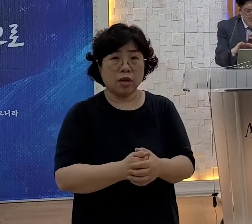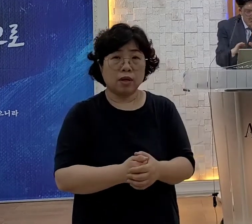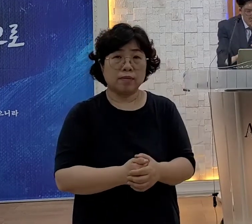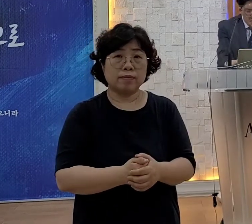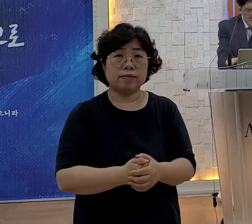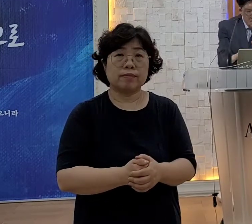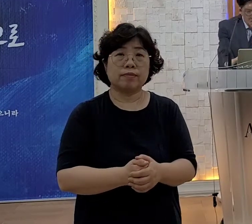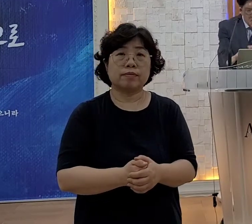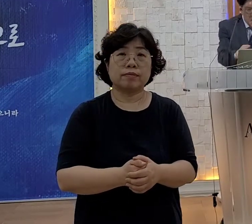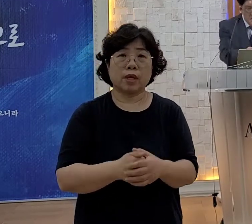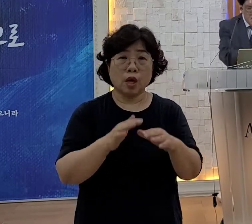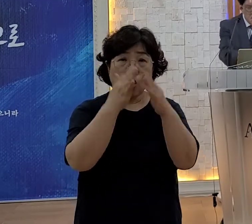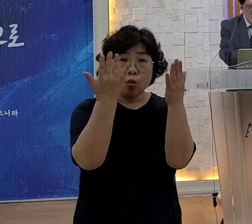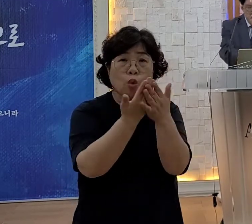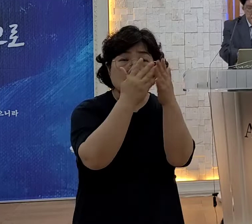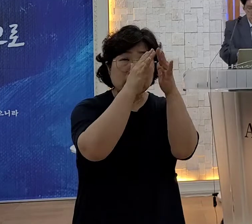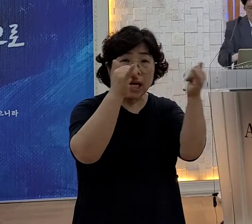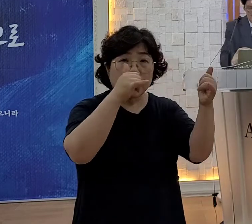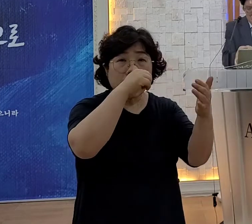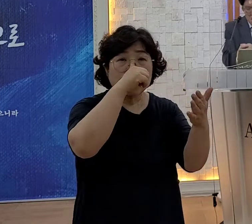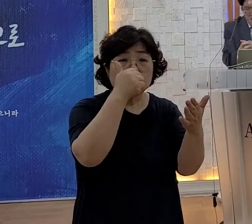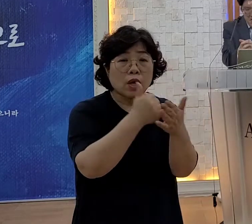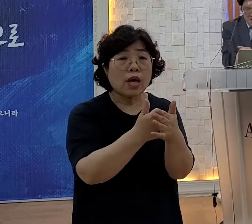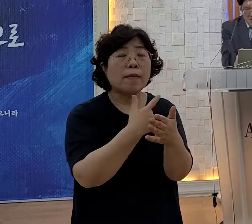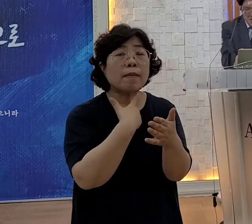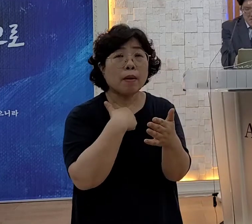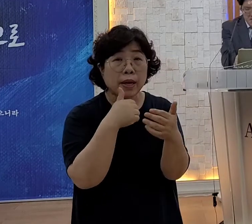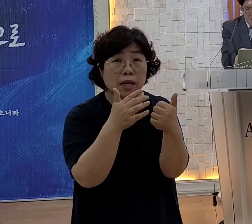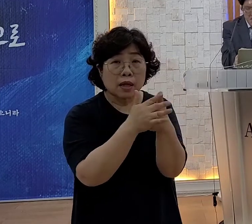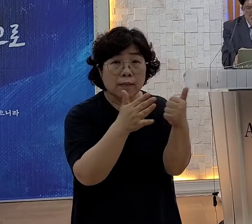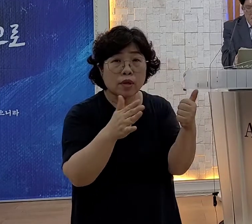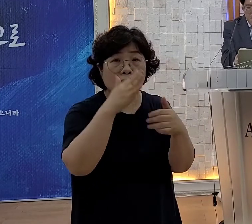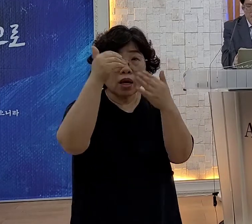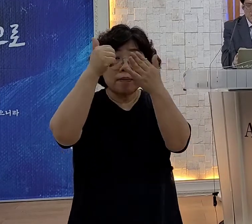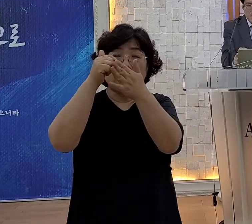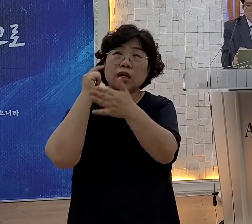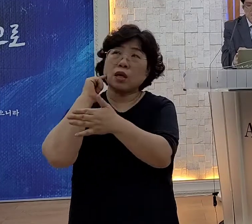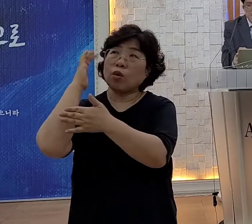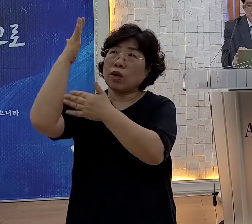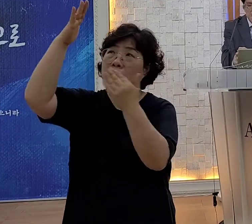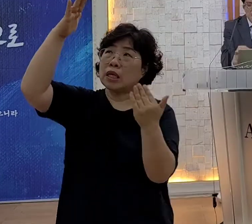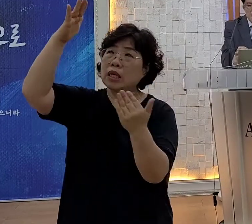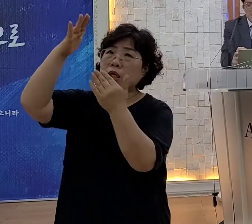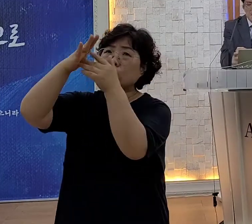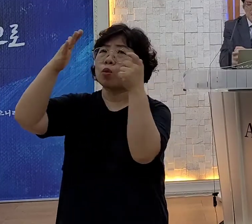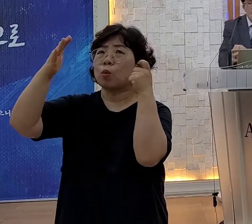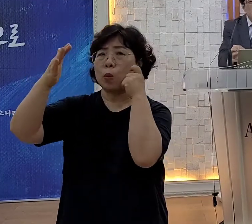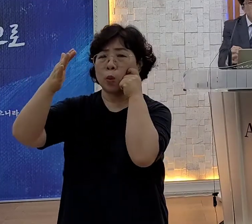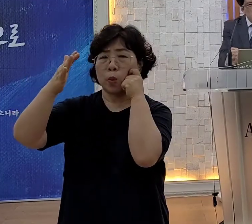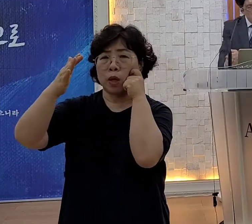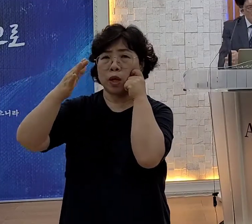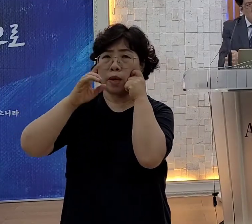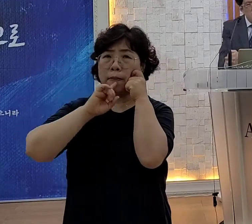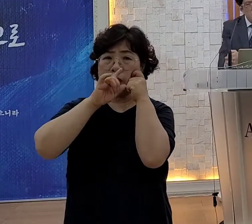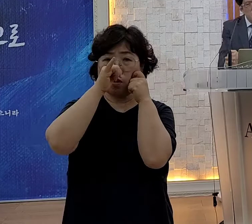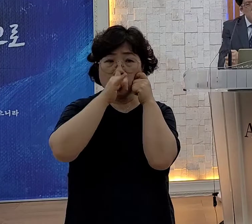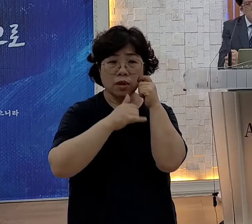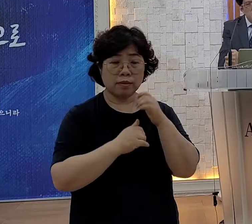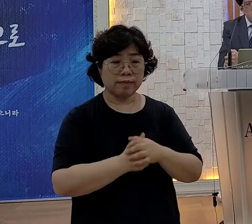있습니다. 23절에 한번 보세요. 모든 사람이 죄를 범하였음에 하나님의 영광에 이르지